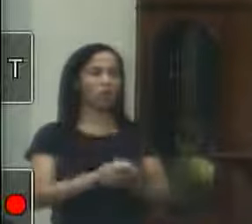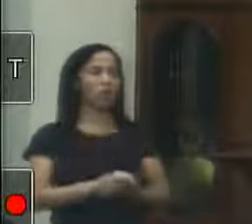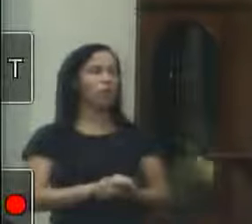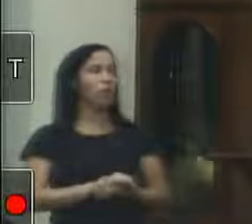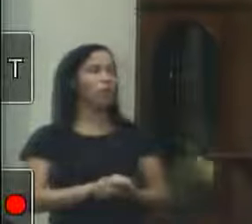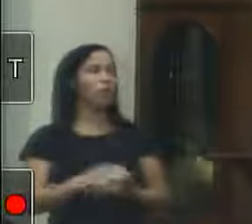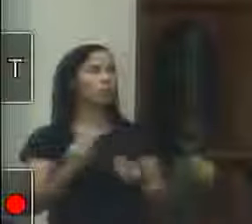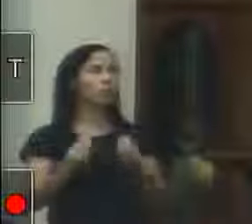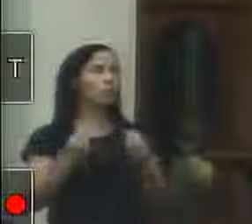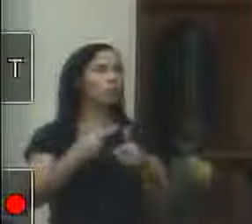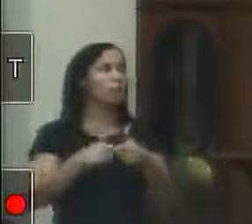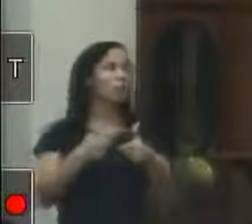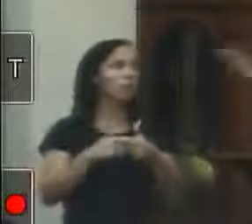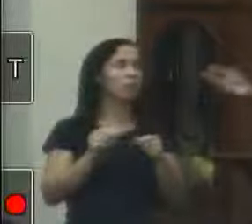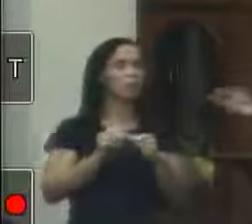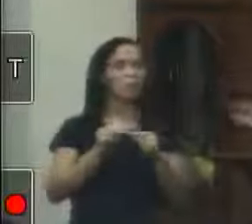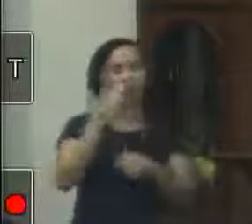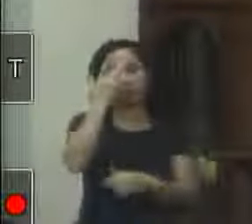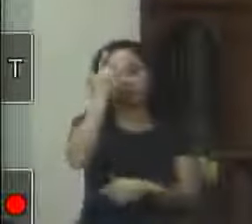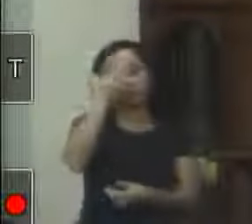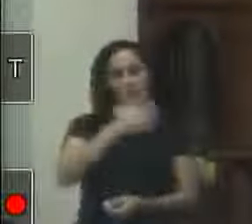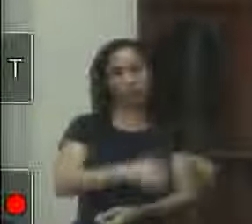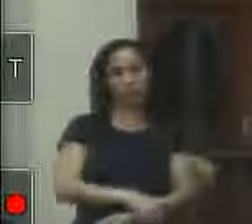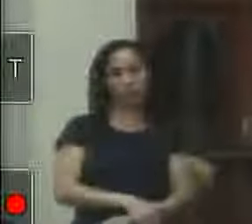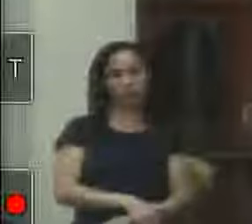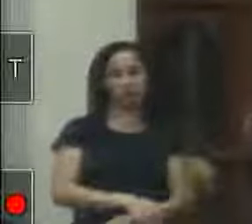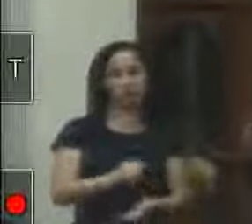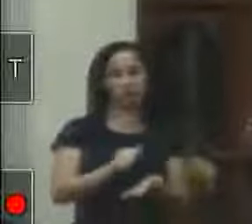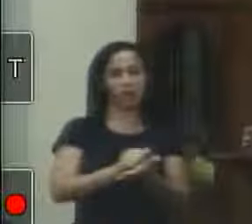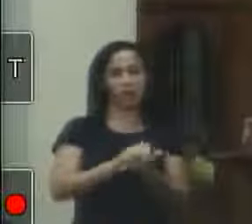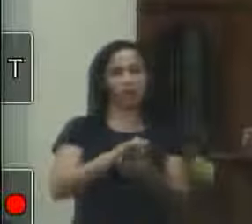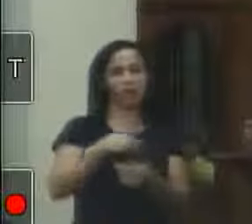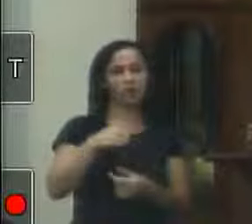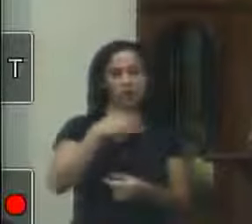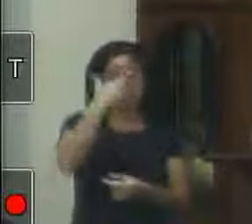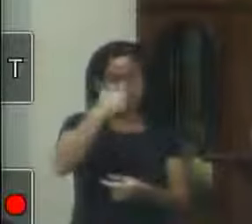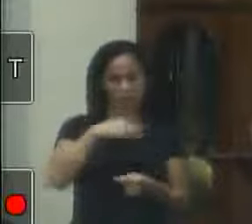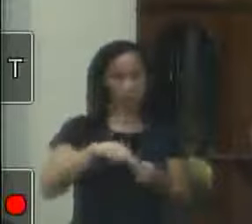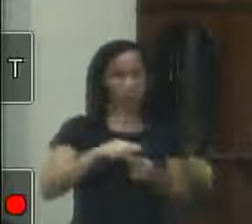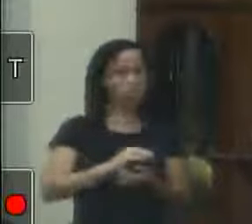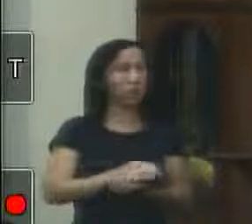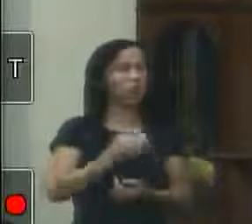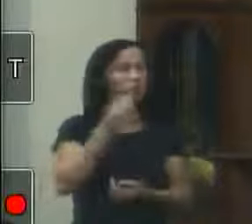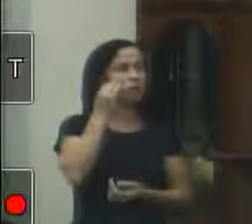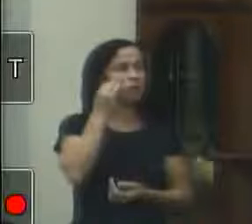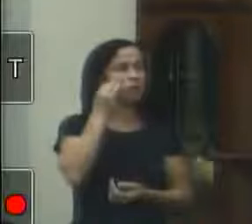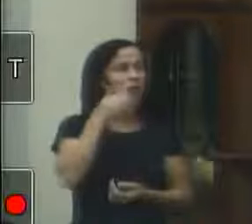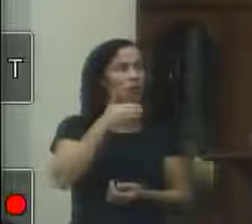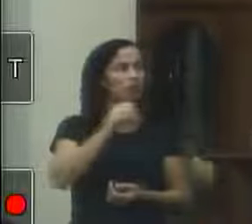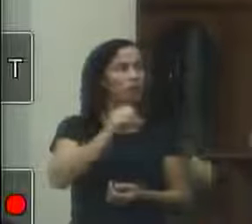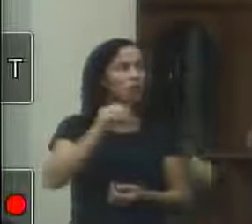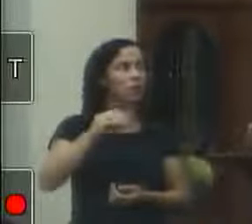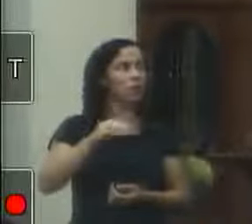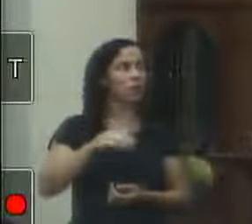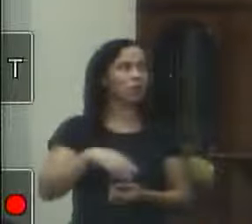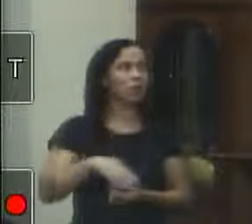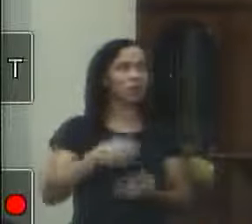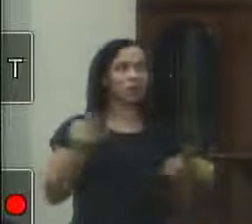Então não tem problema, então é fácil. Então o decreto, para mim, para a minha experiência de 80 anos,